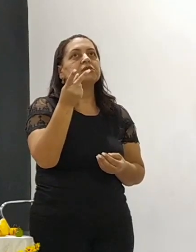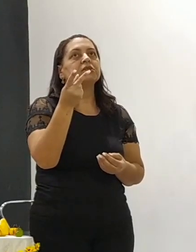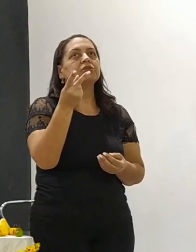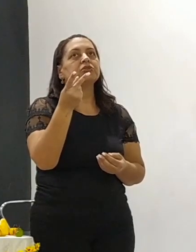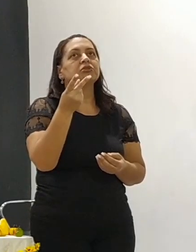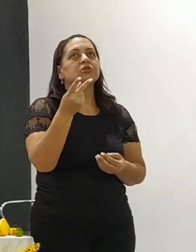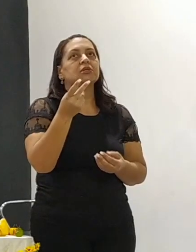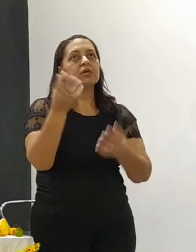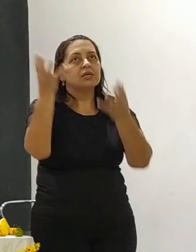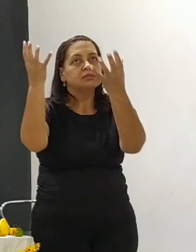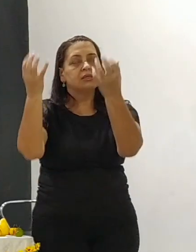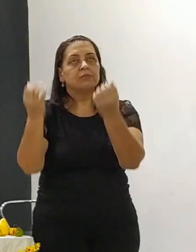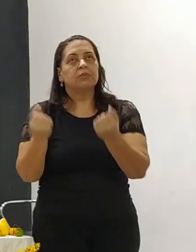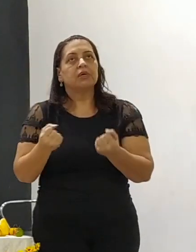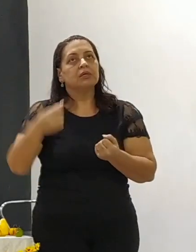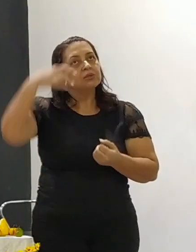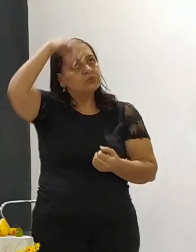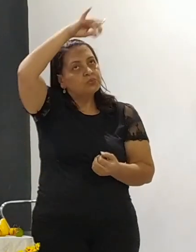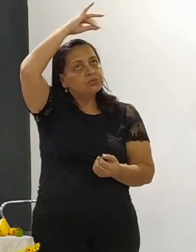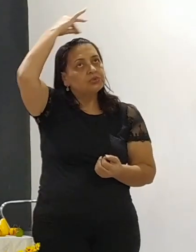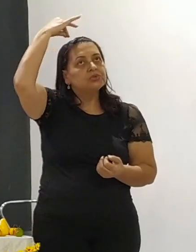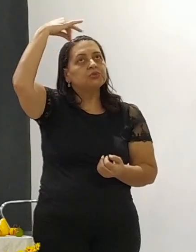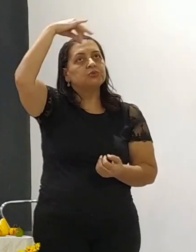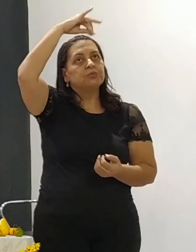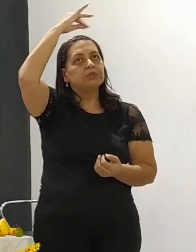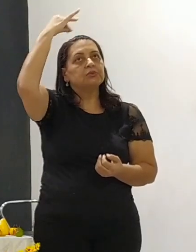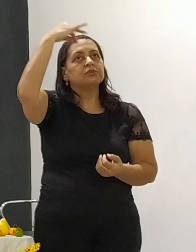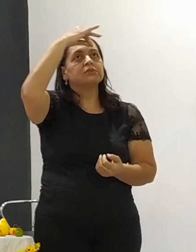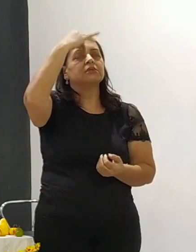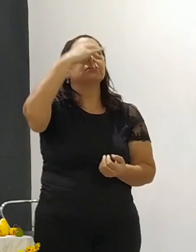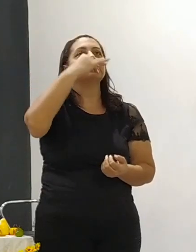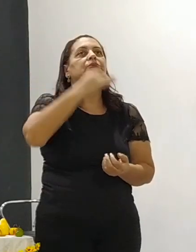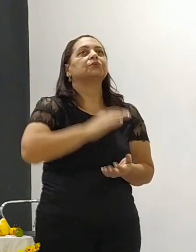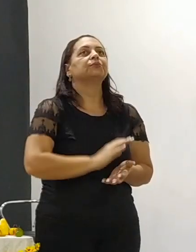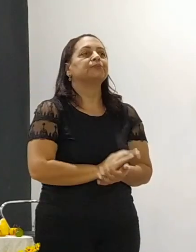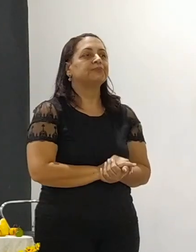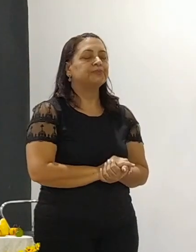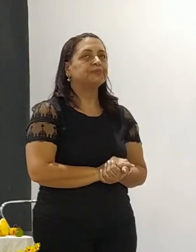e disse: recebei o Espírito Santo.